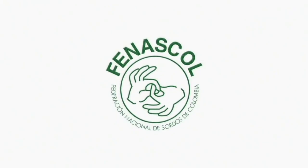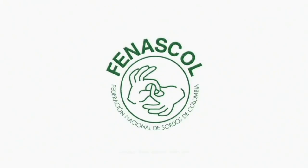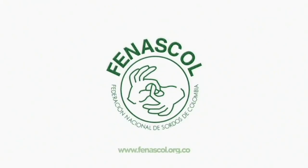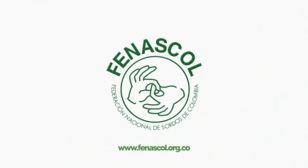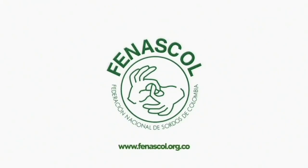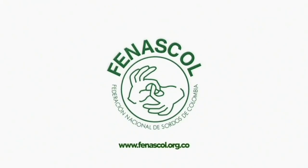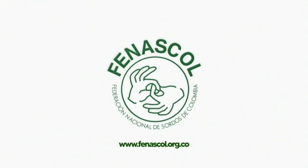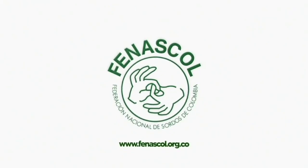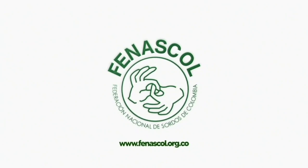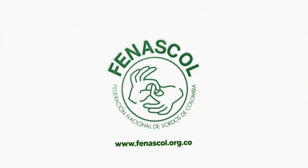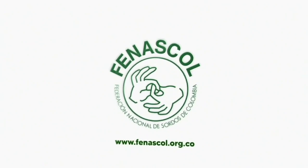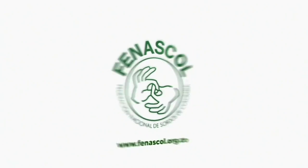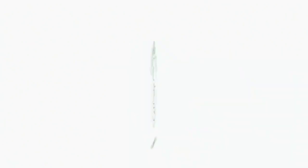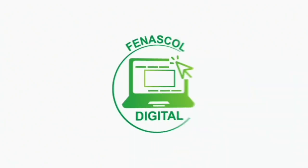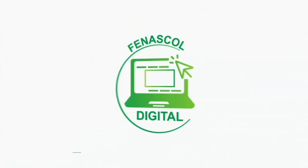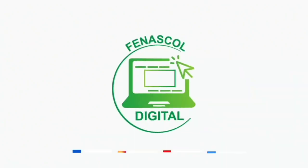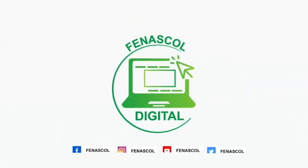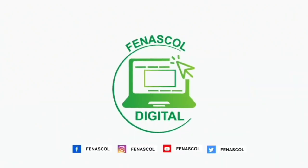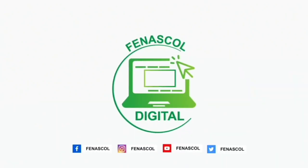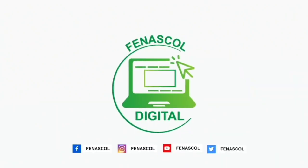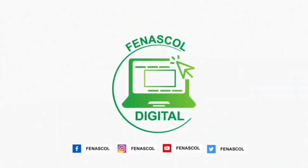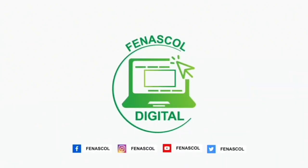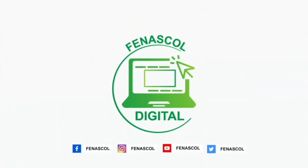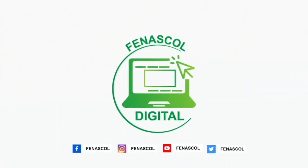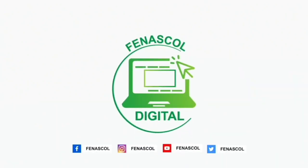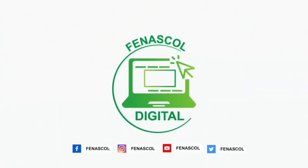¡Gracias! ¡Gracias! ¡Gracias! ¡Gracias!